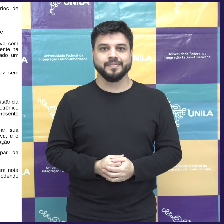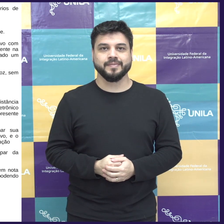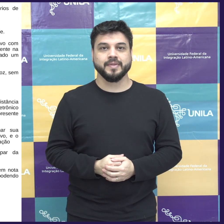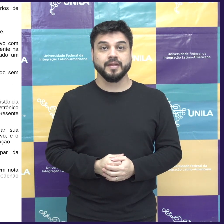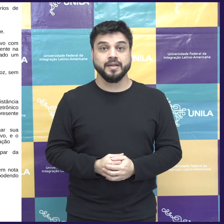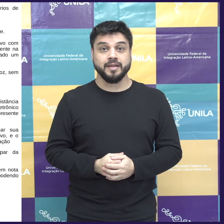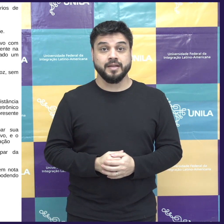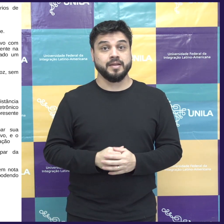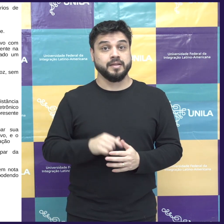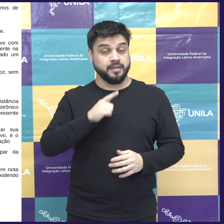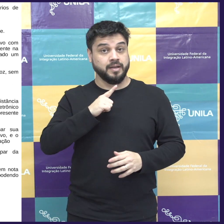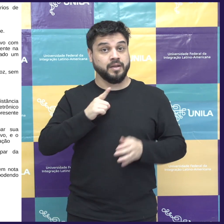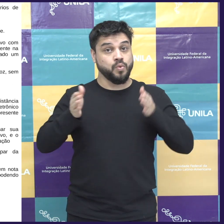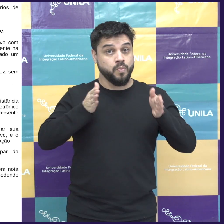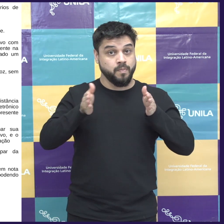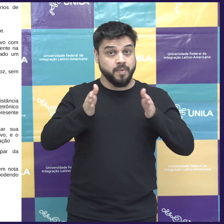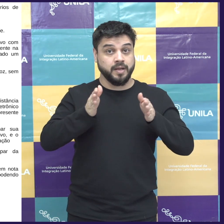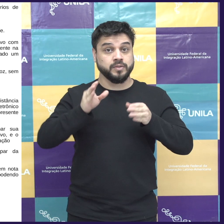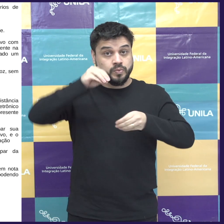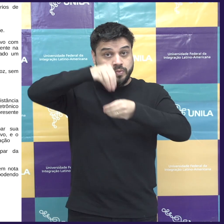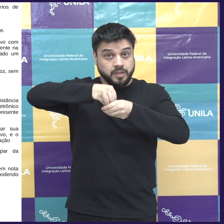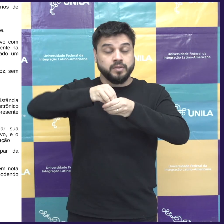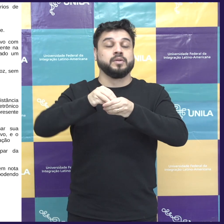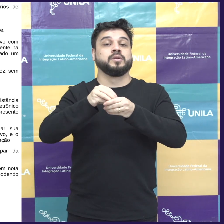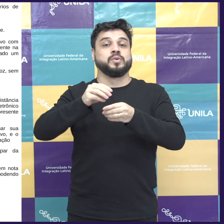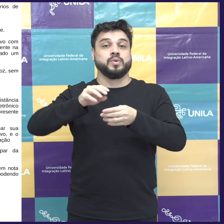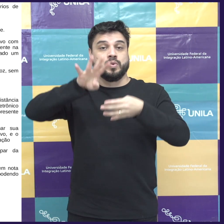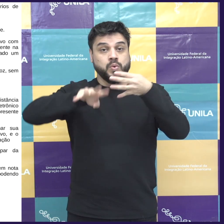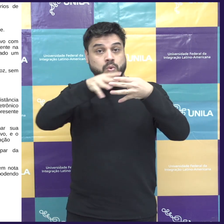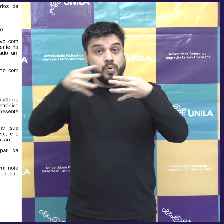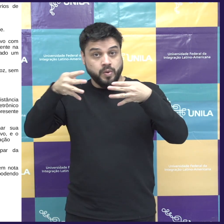secretaria.ppgri@unila.edu.br, dentro do prazo estabelecido no cronograma do presente edital.